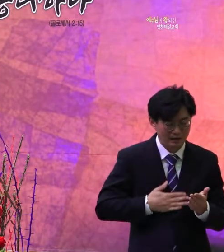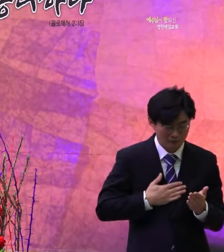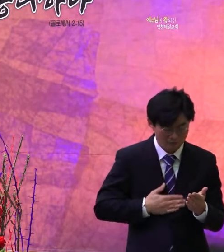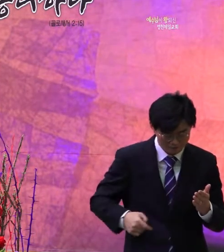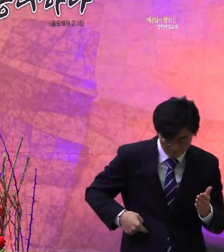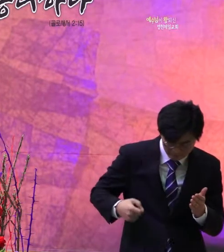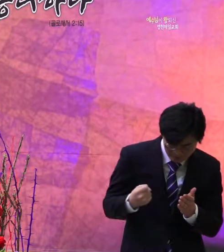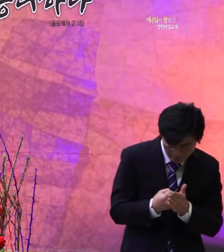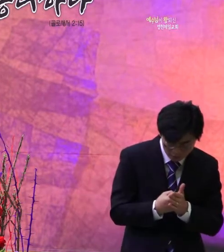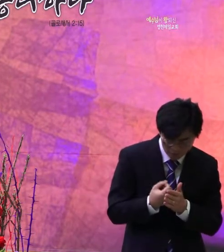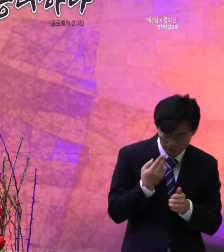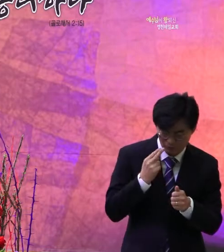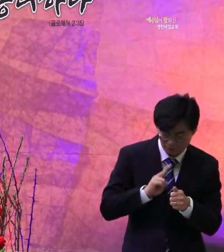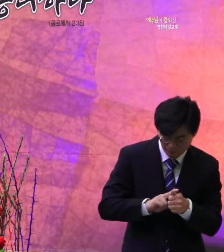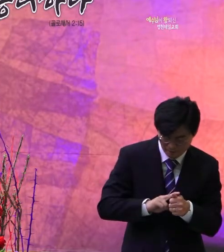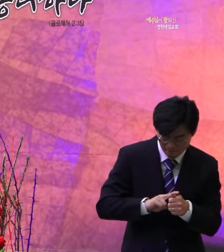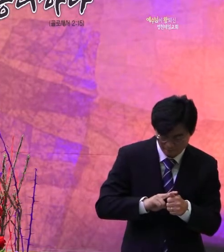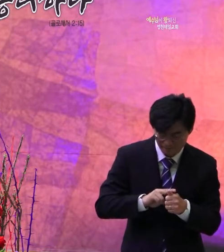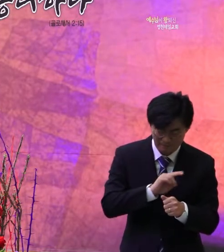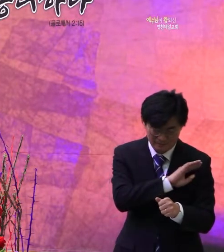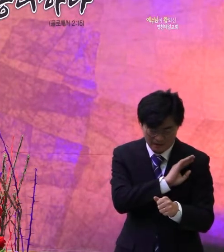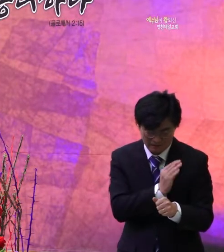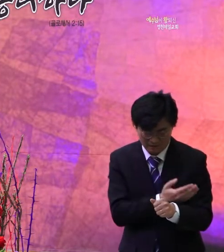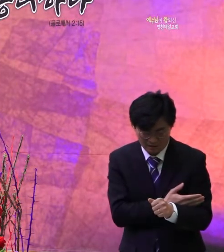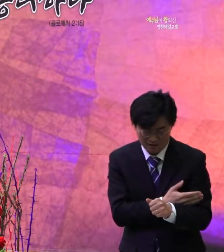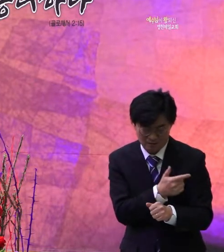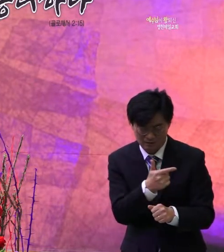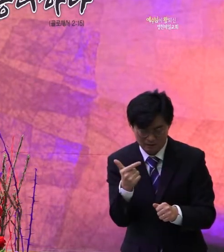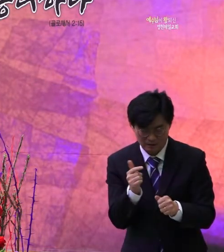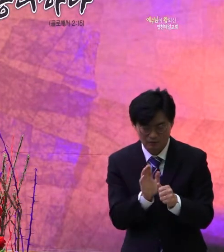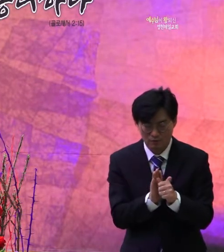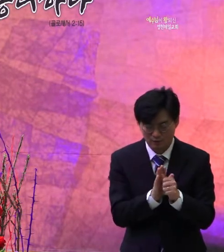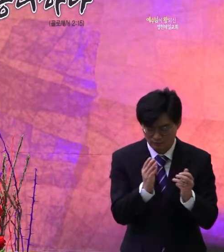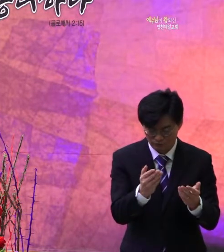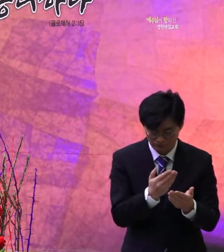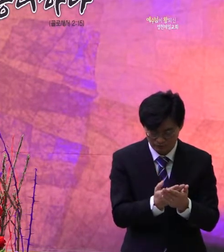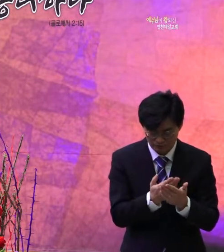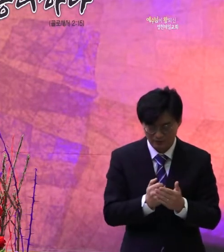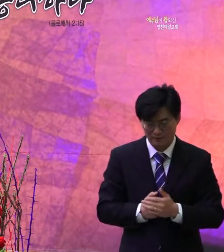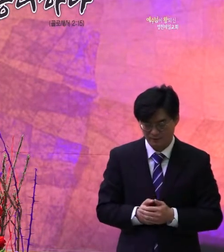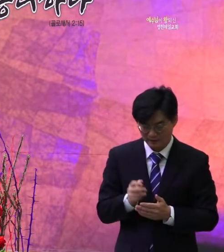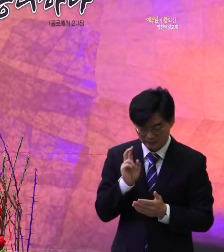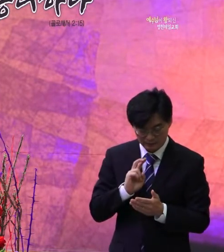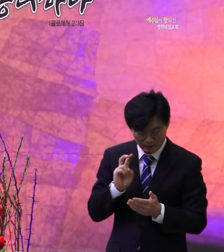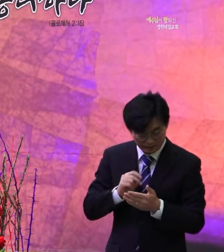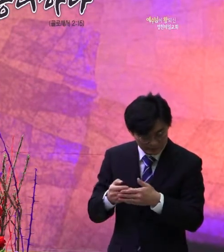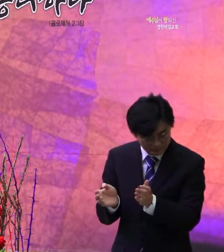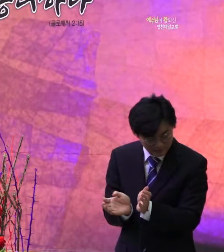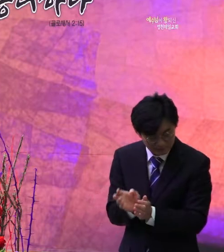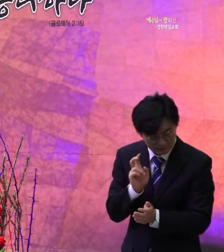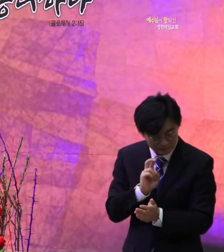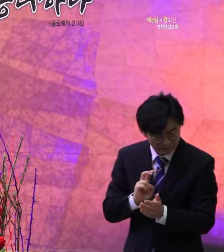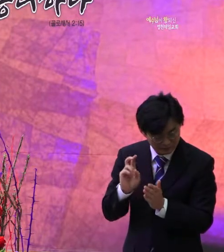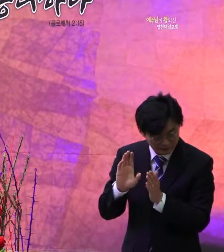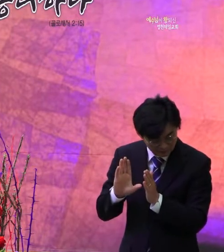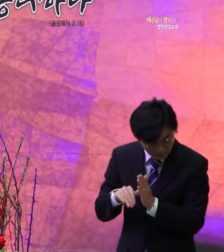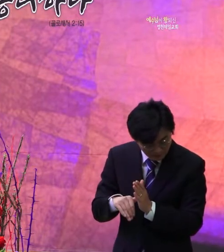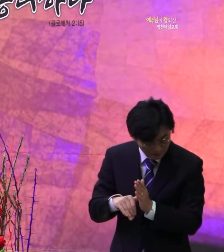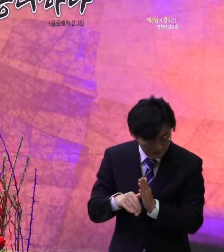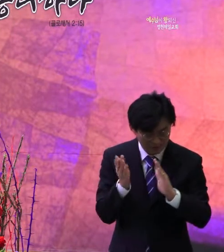능력이 말씀이 되게 하여 주시고 아레아 중창단의 찬양과 온 성도들이 마음 모아드리는